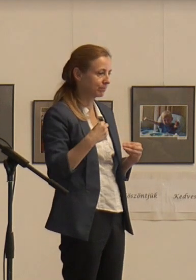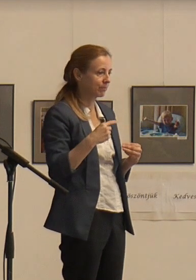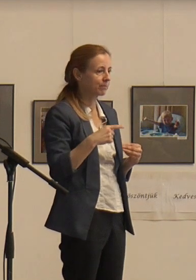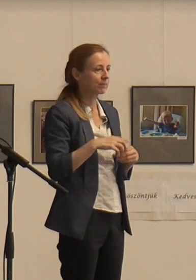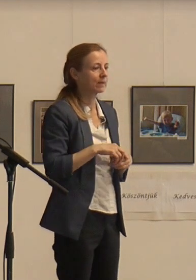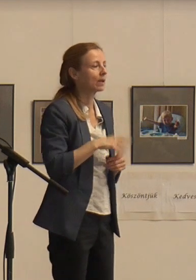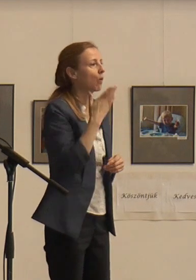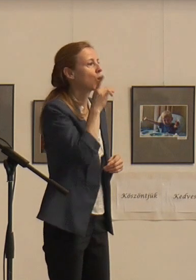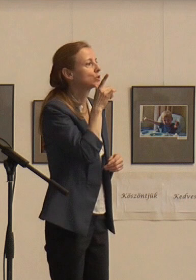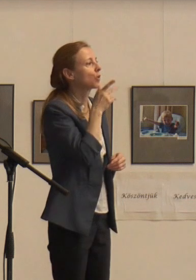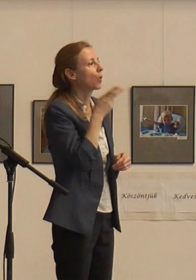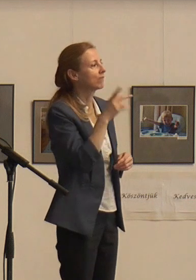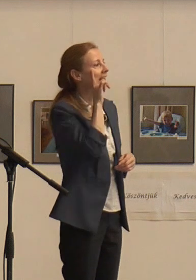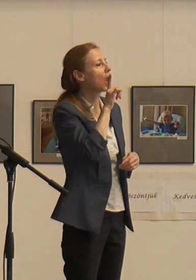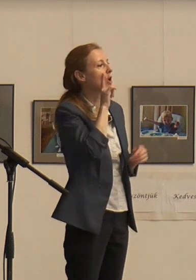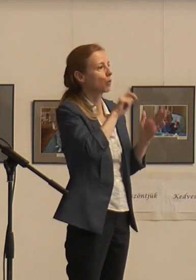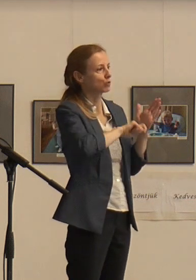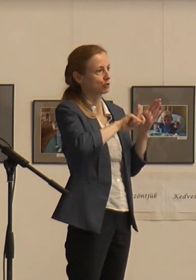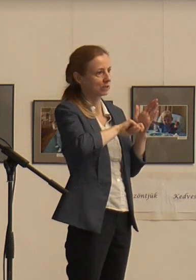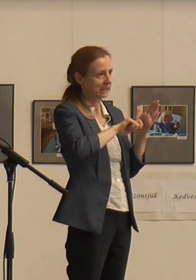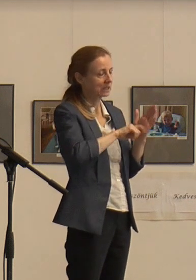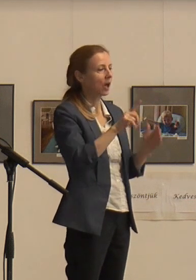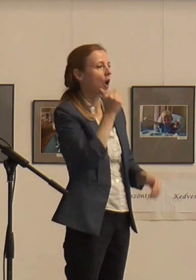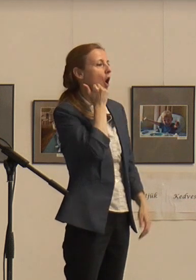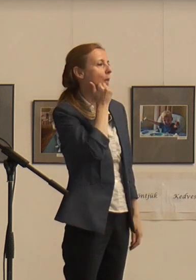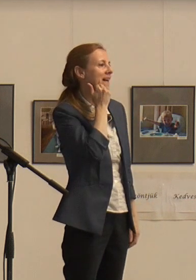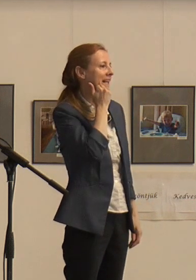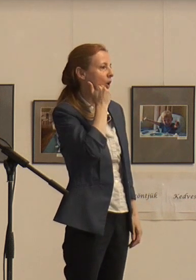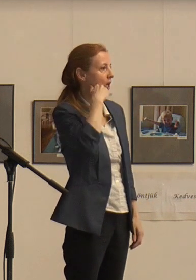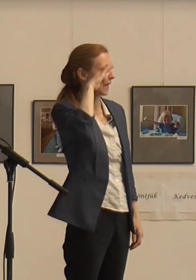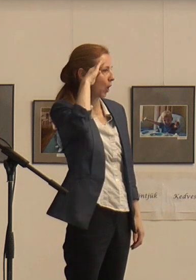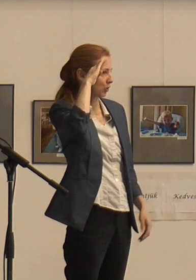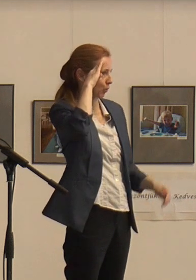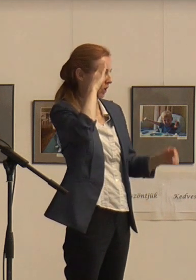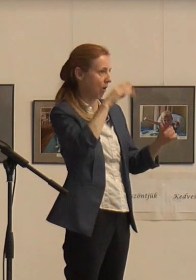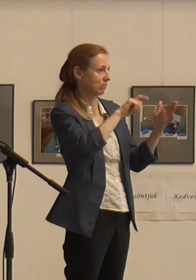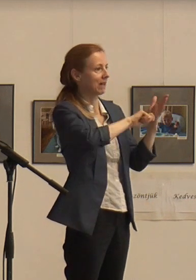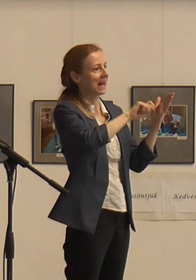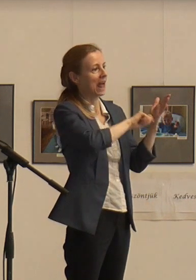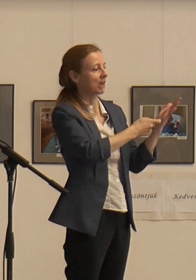Holubs Korvin Lajos írta egy amerikai katona leveléből.